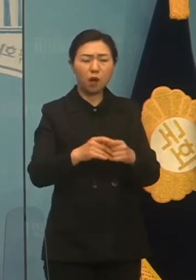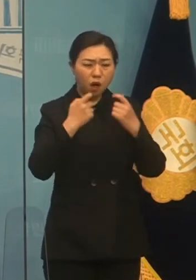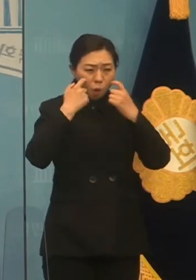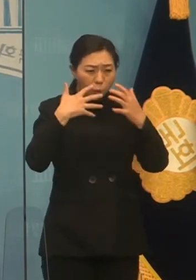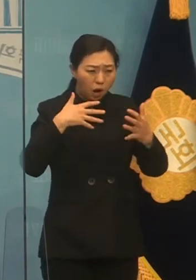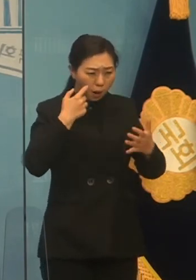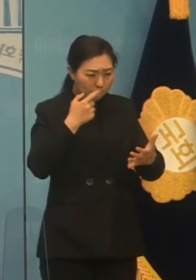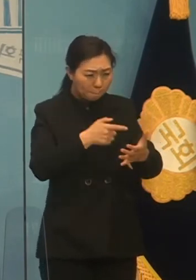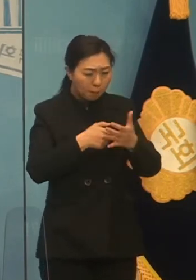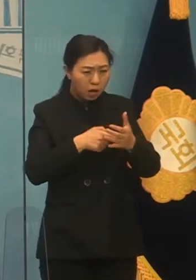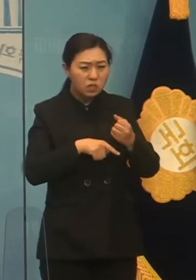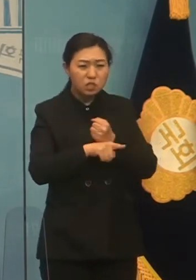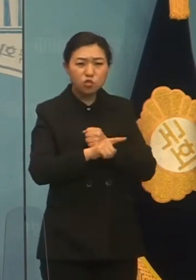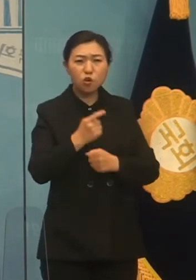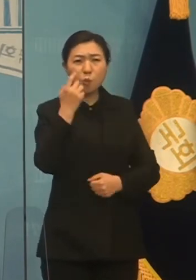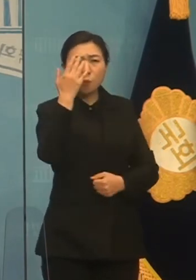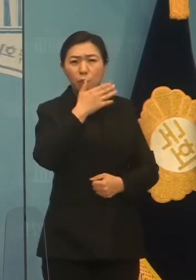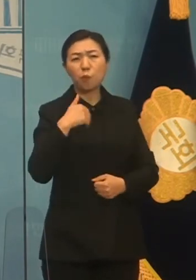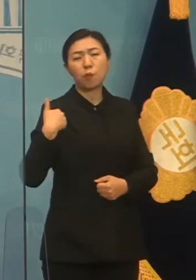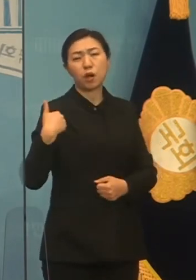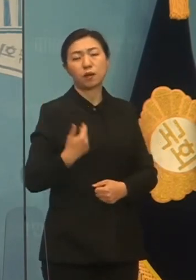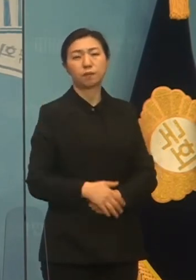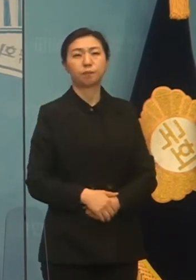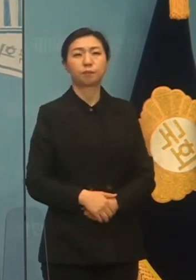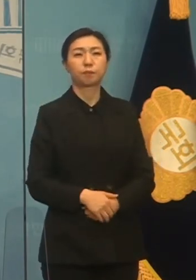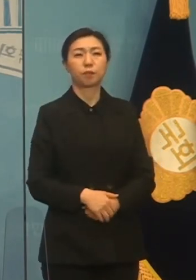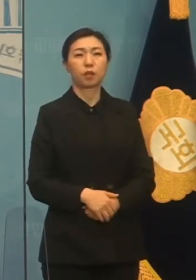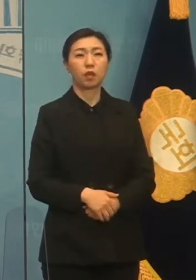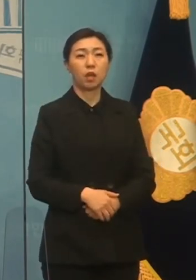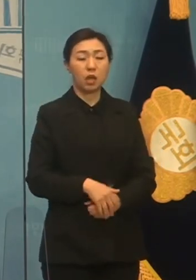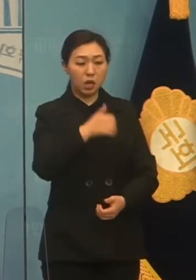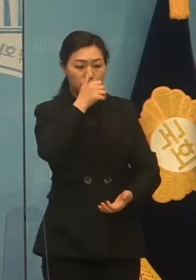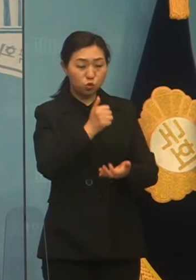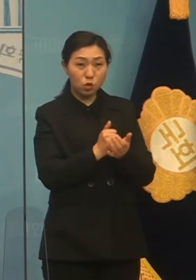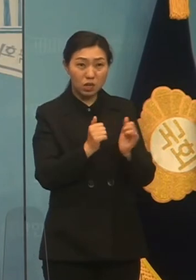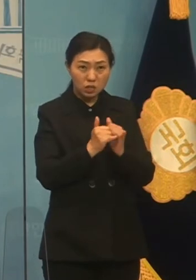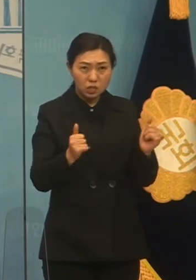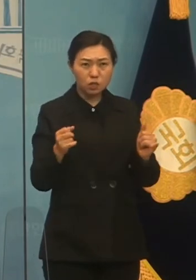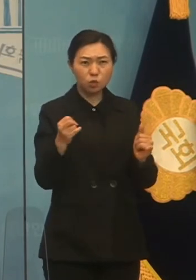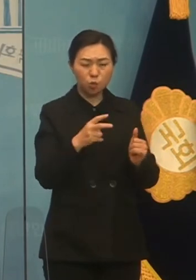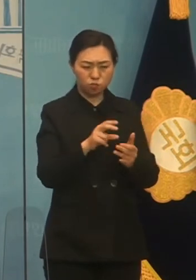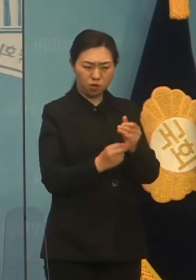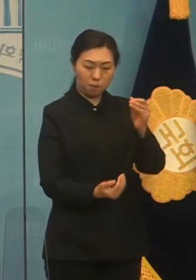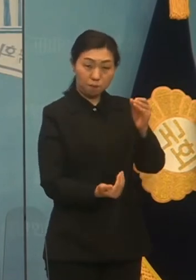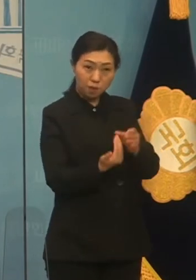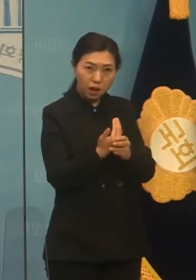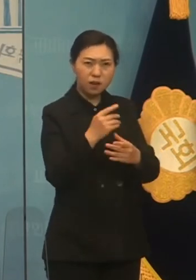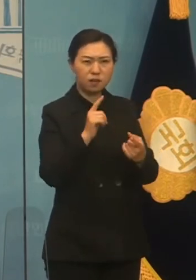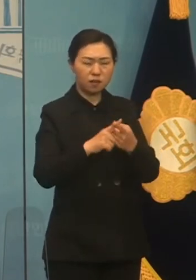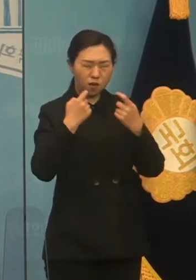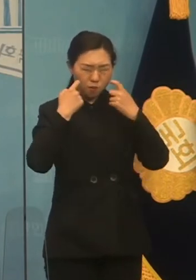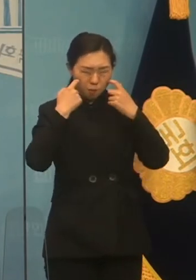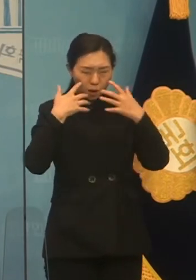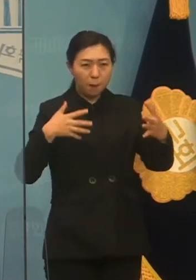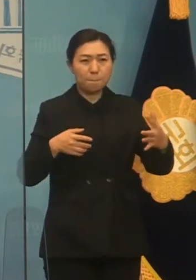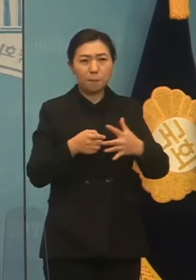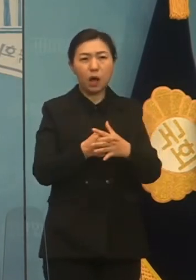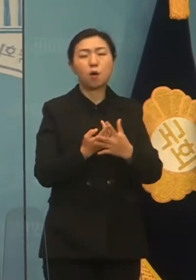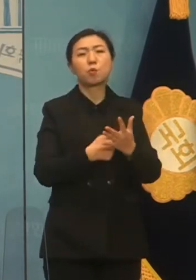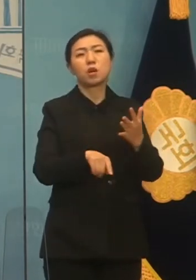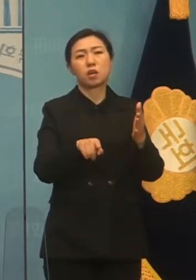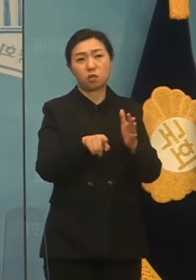못한 상황입니다. 개구리 소년 사건의 범인과 사건의 진상을 명확하게 밝혀낼 수